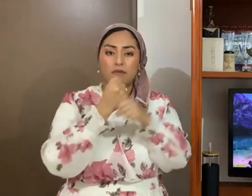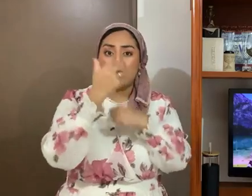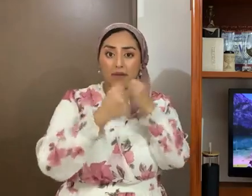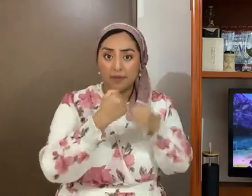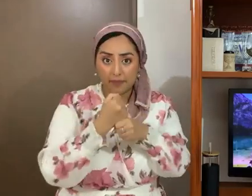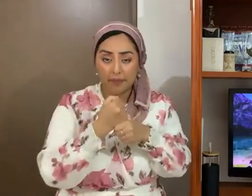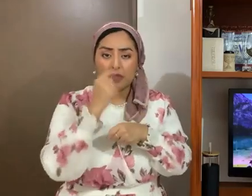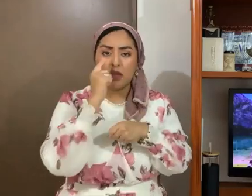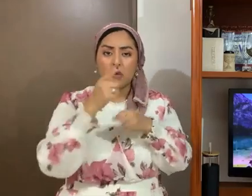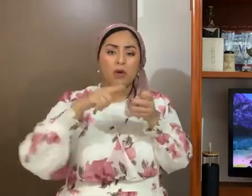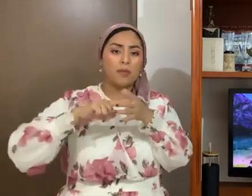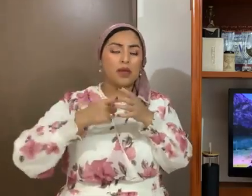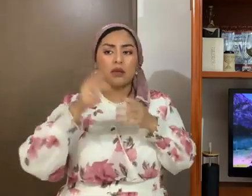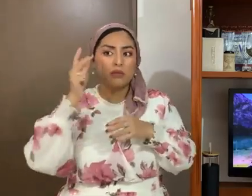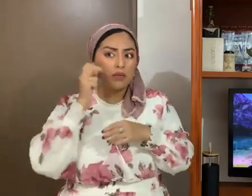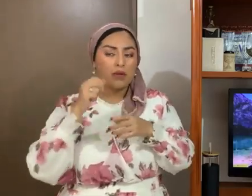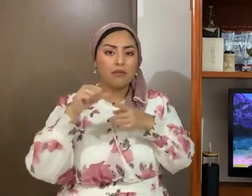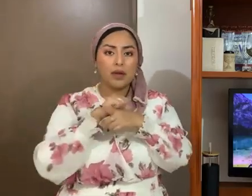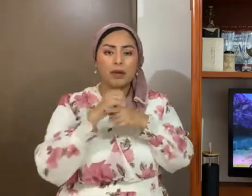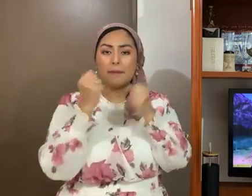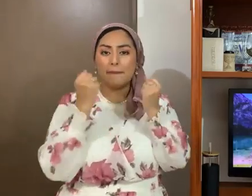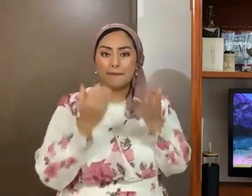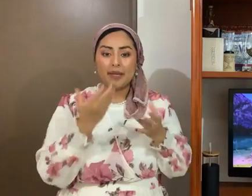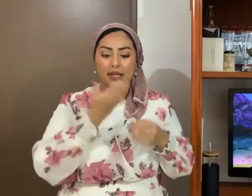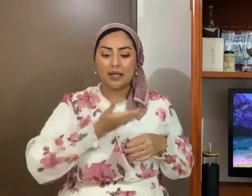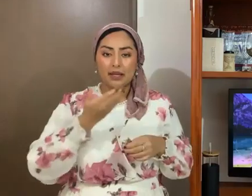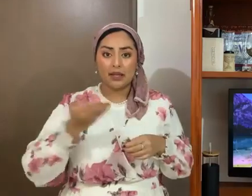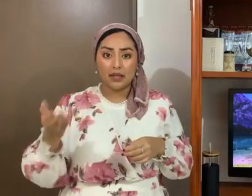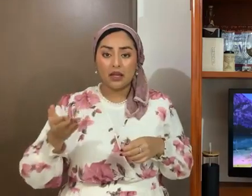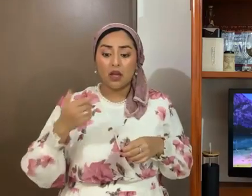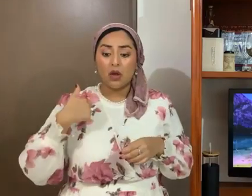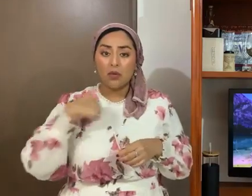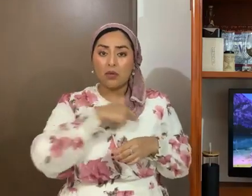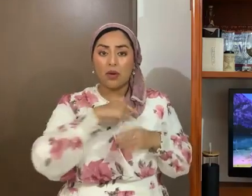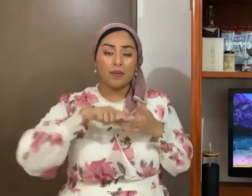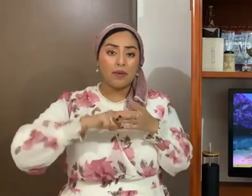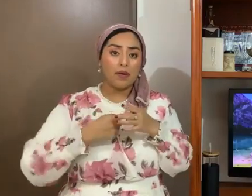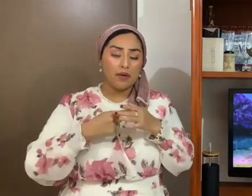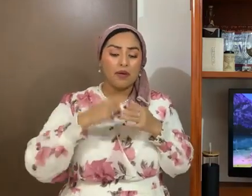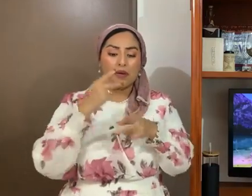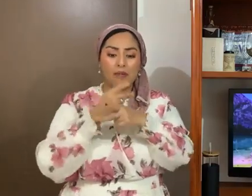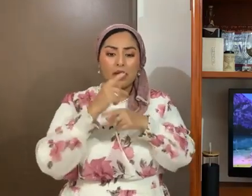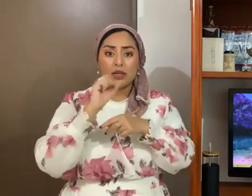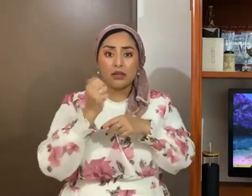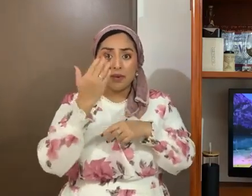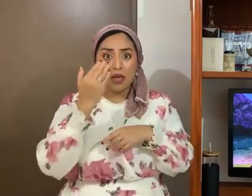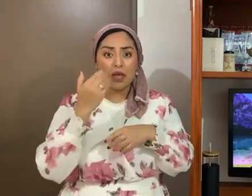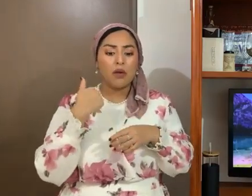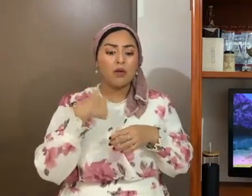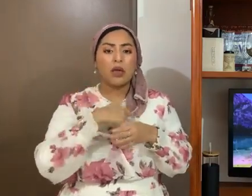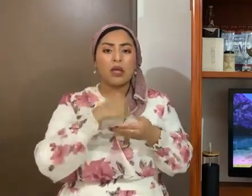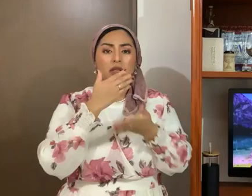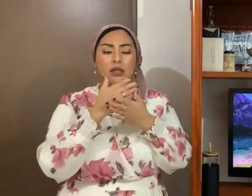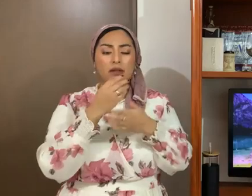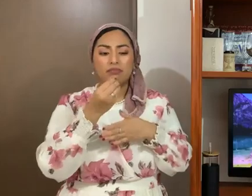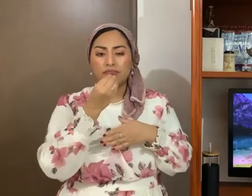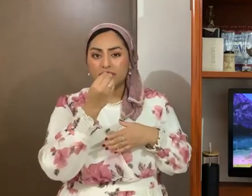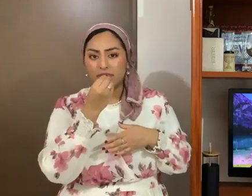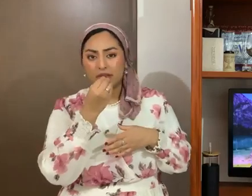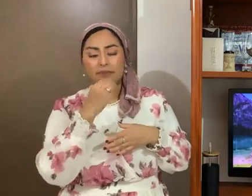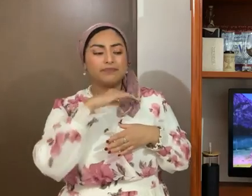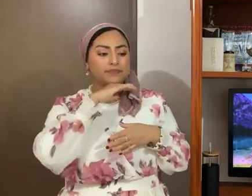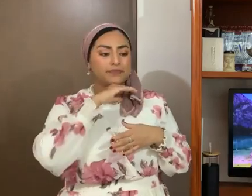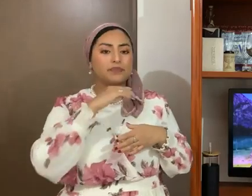años, empezaste a escuchar y a llevar por obra muchas cosas. Empezamos a guardar el Shabbat, empezamos a dejar de comer inmundo y comer